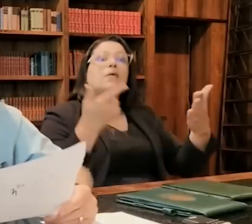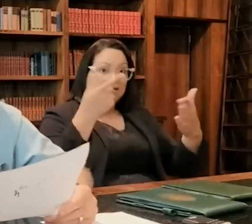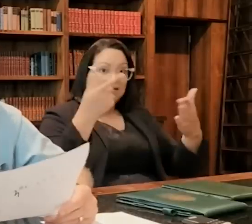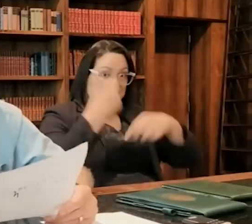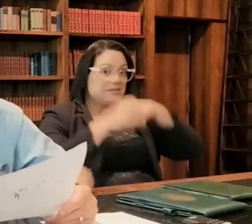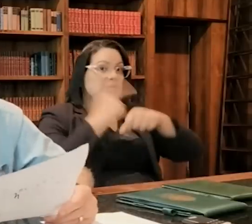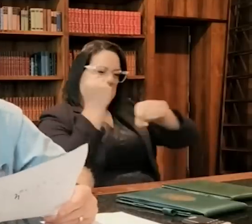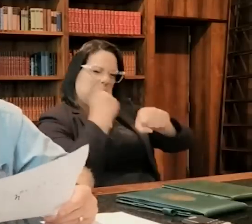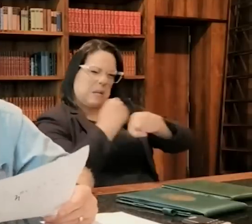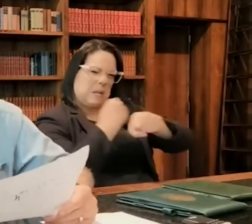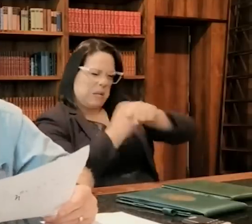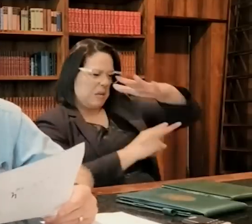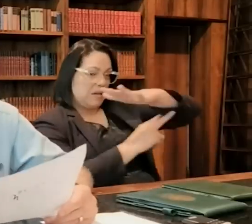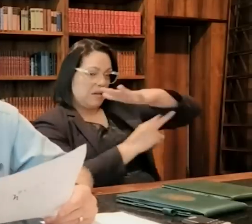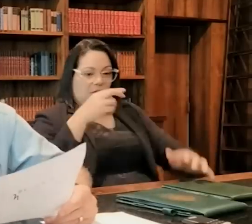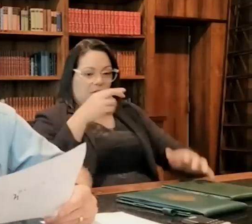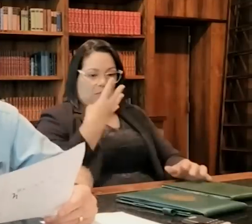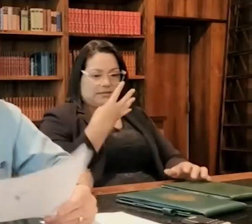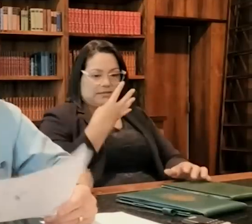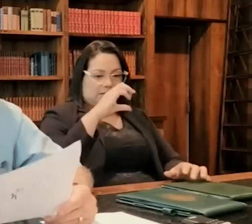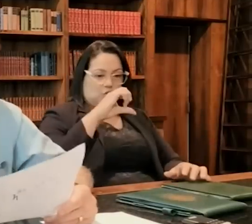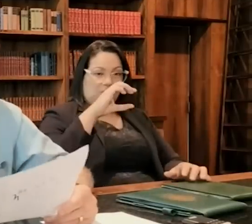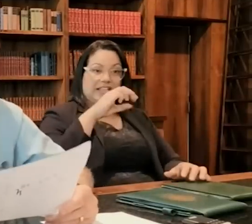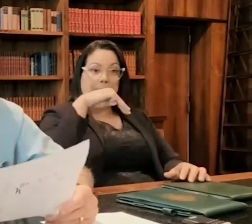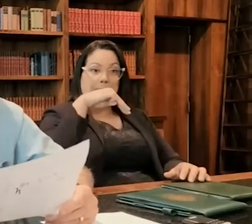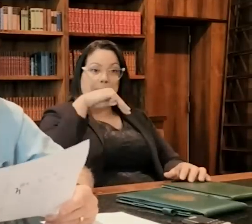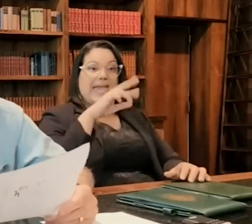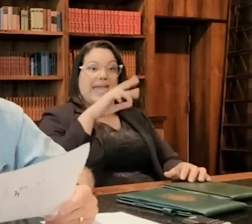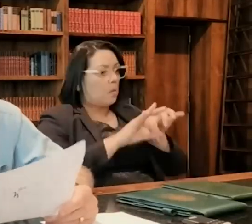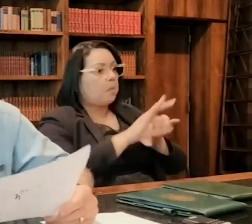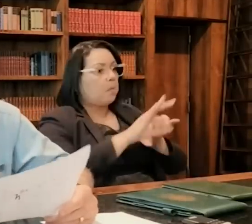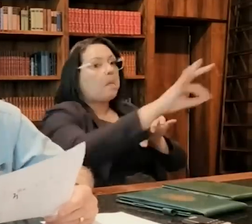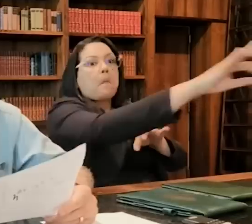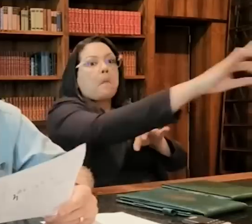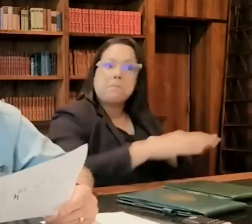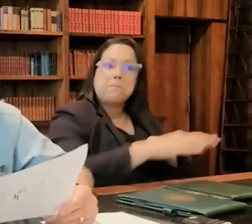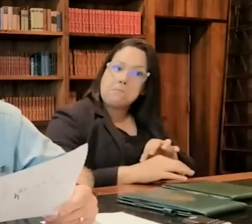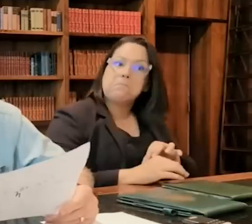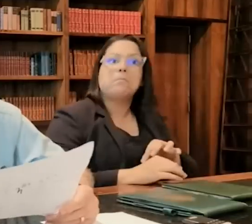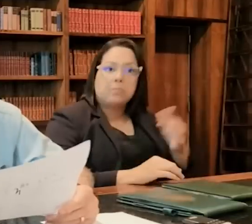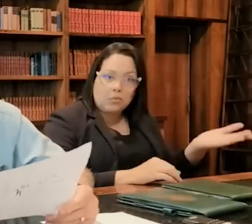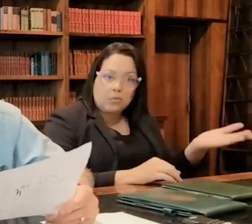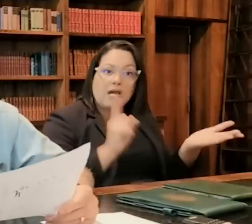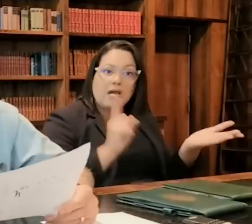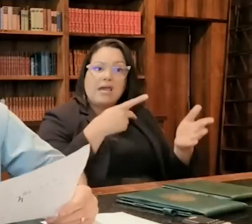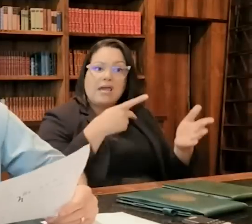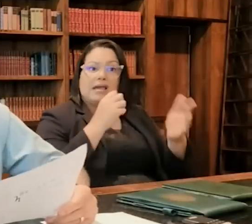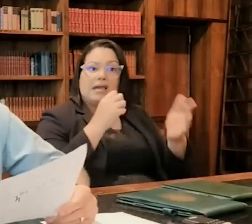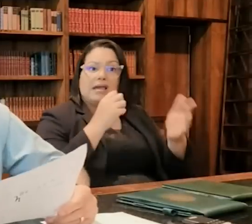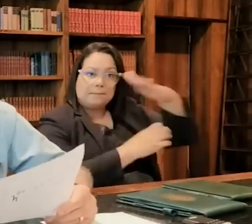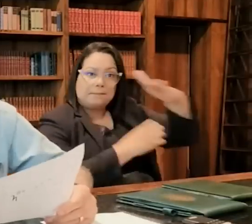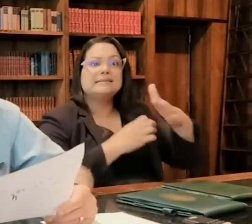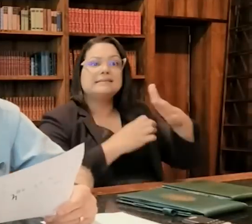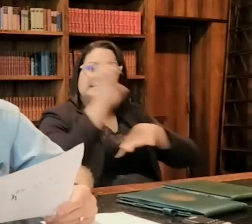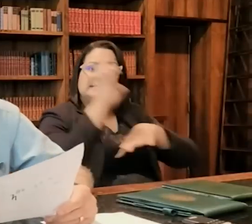país, relembrou o atentado que ele sofreu por parte de um militante da esquerda, registrando que na época a notícia não teve o